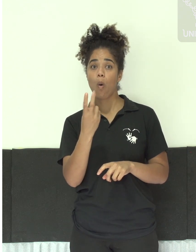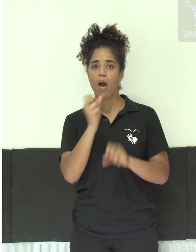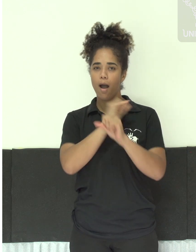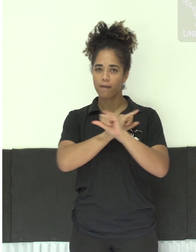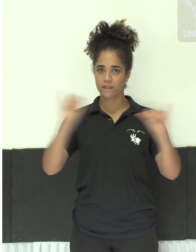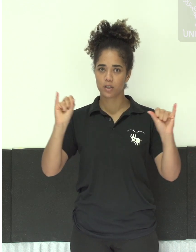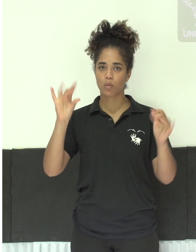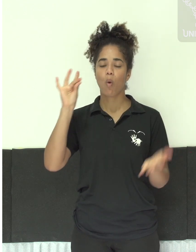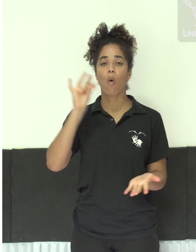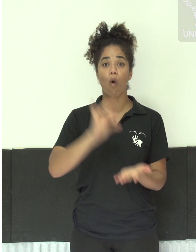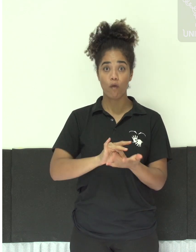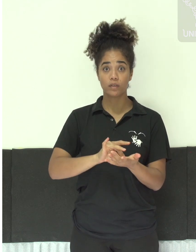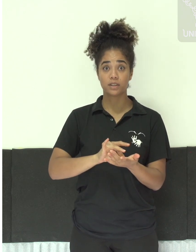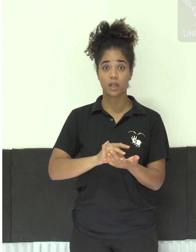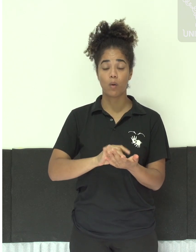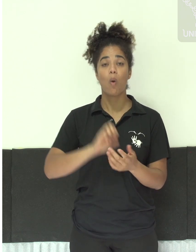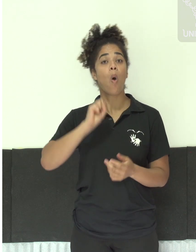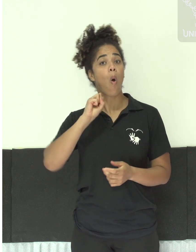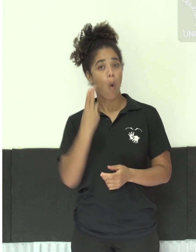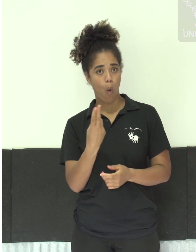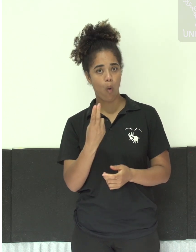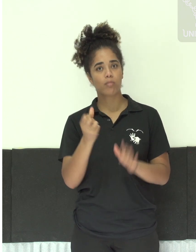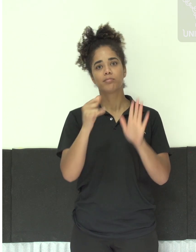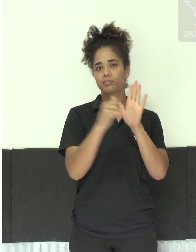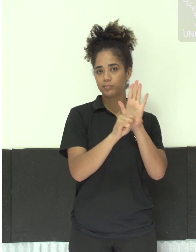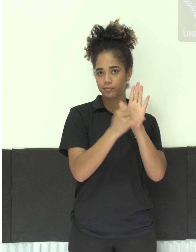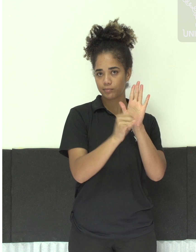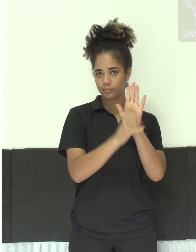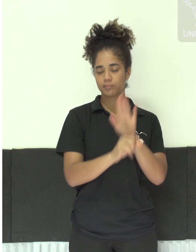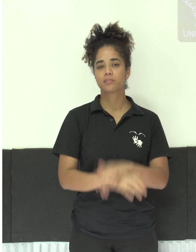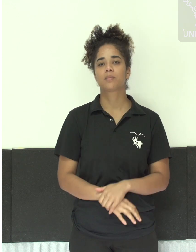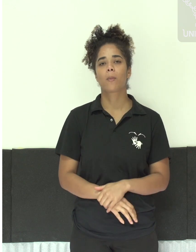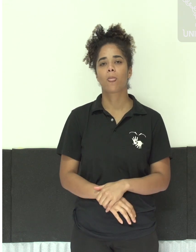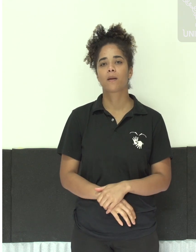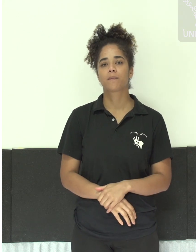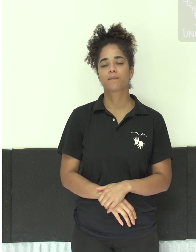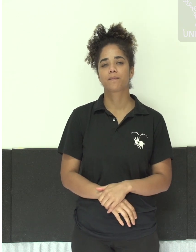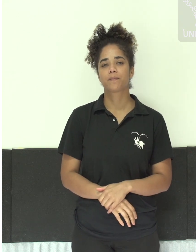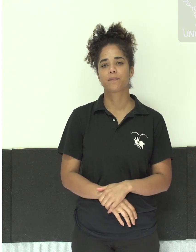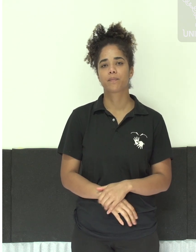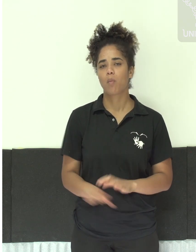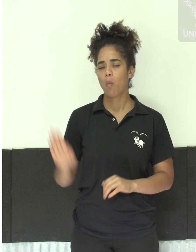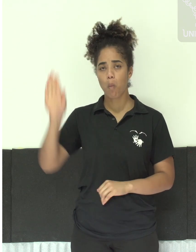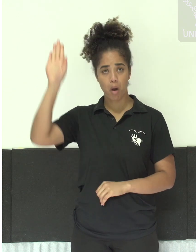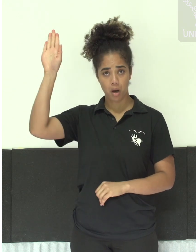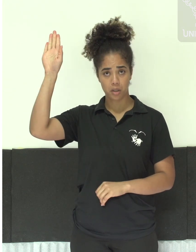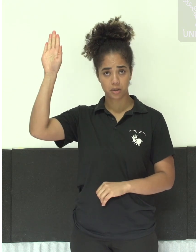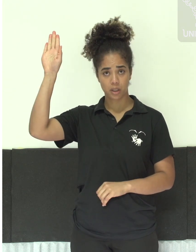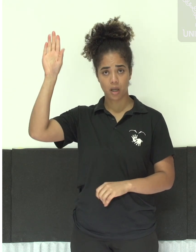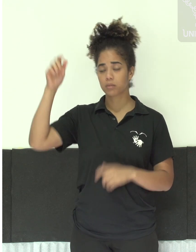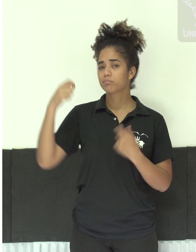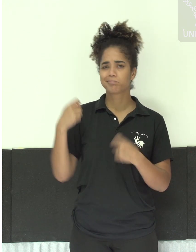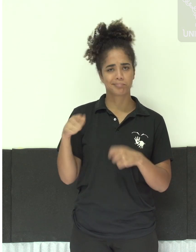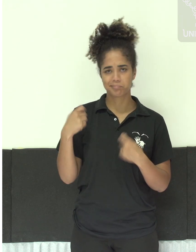aviso oficial, ou via digital, não cabendo ao candidato